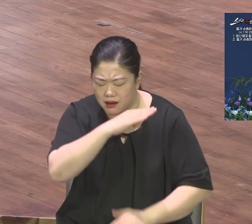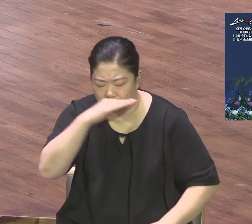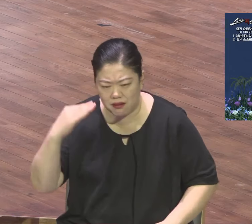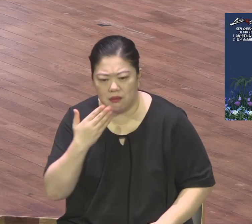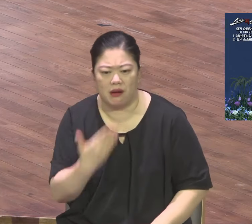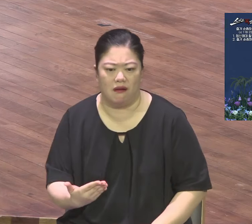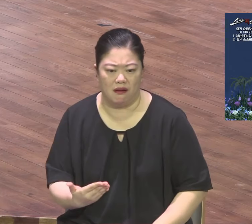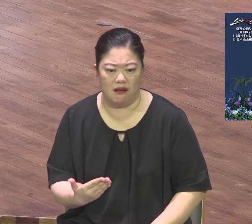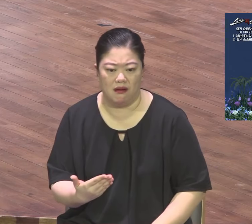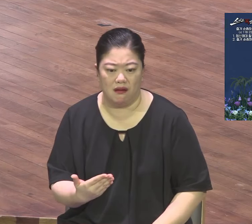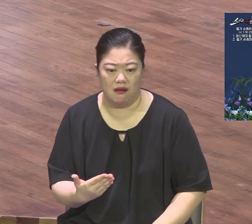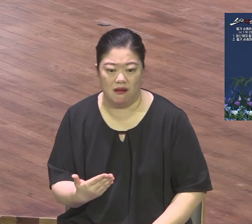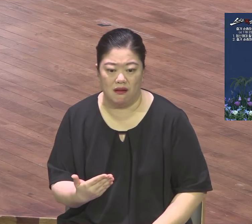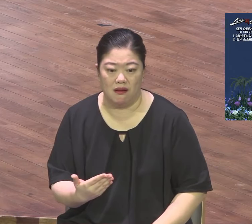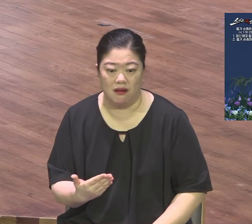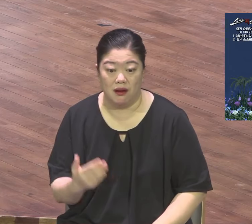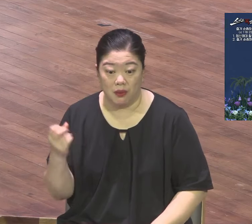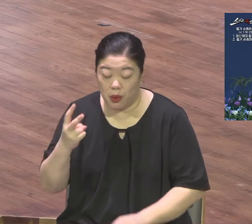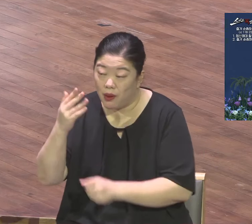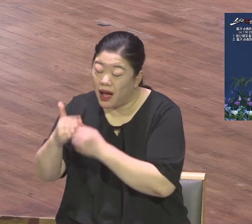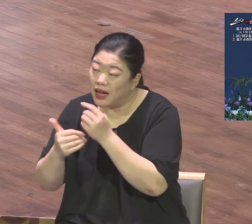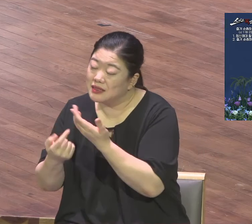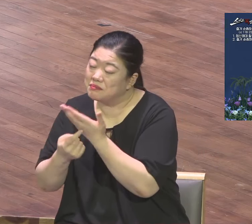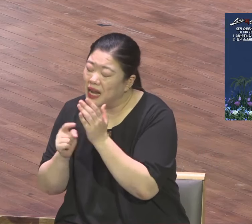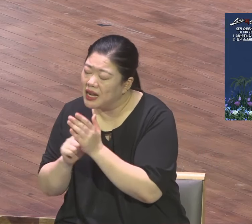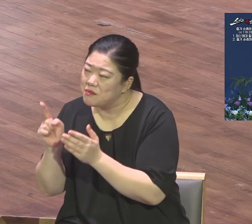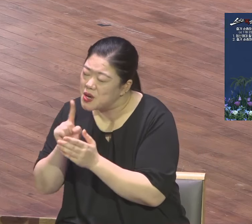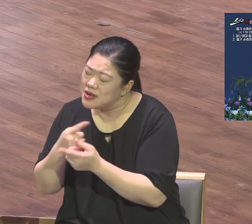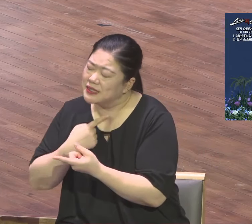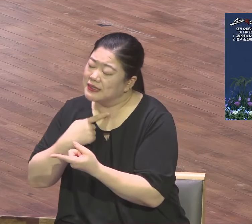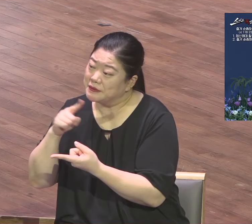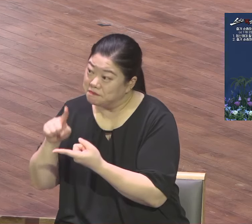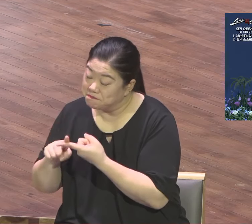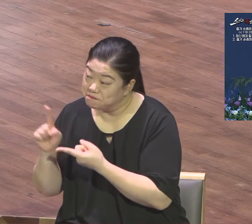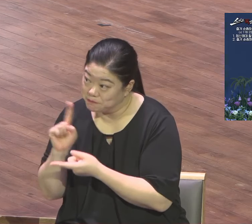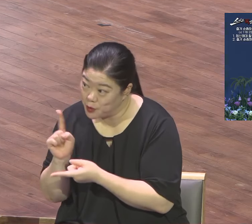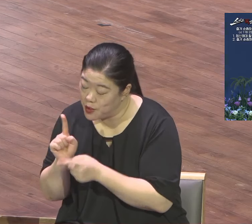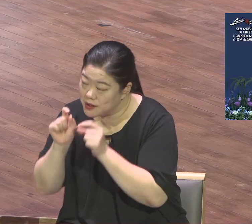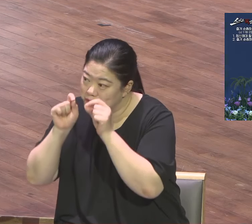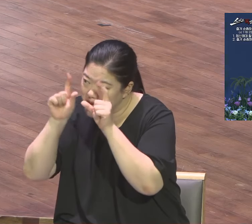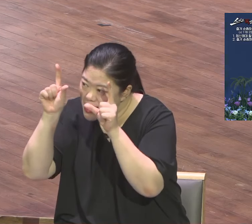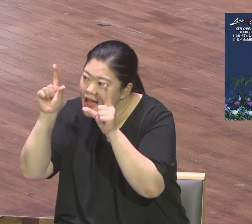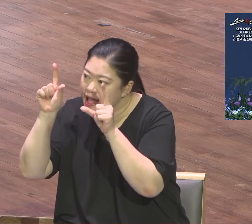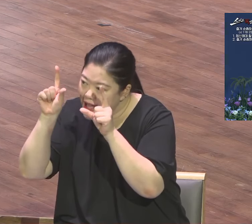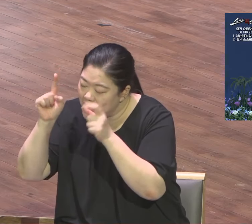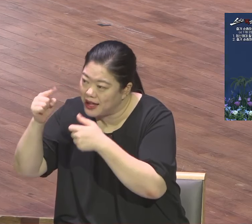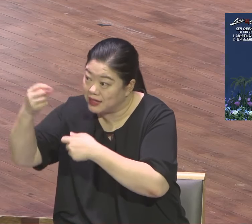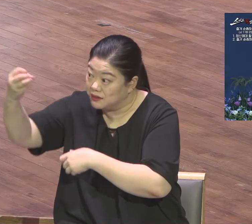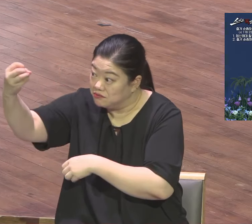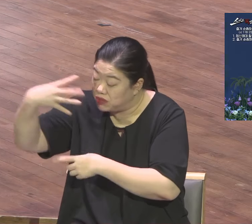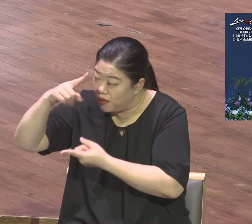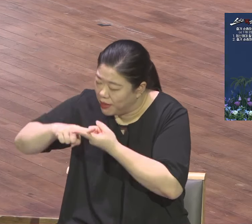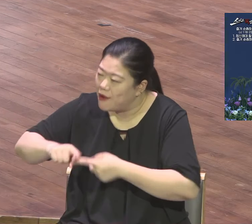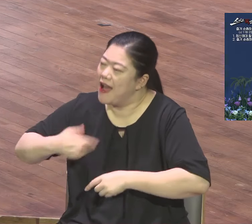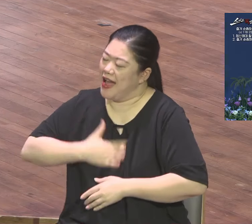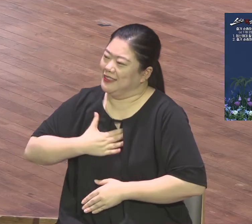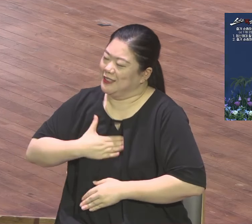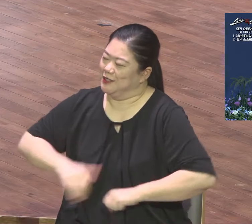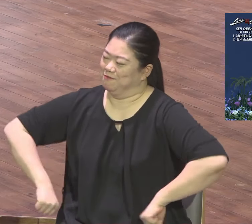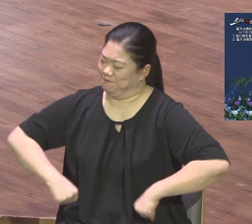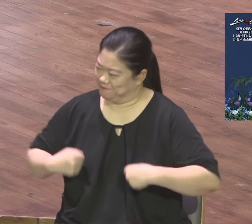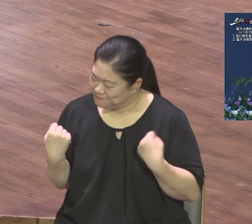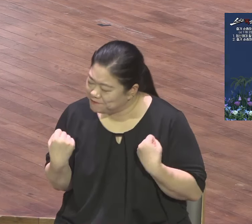앞에서 절겨 순종하는 삶을 살게 돼요. 하나님이 그럼에도 불구하고 하나님 나를 용서하시고